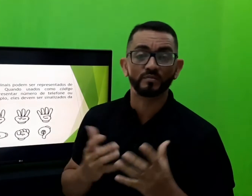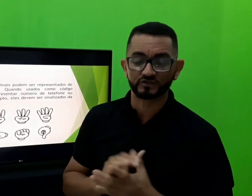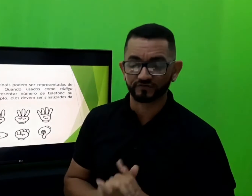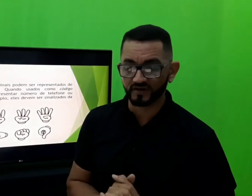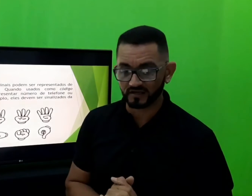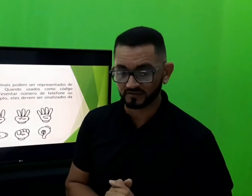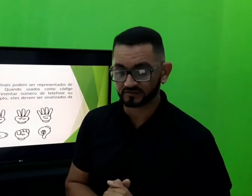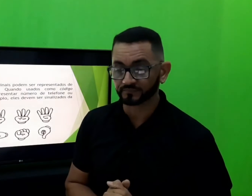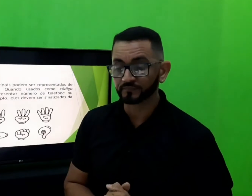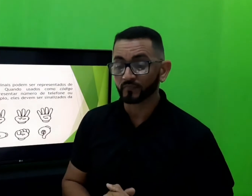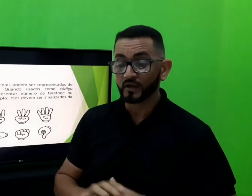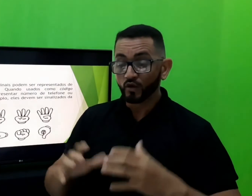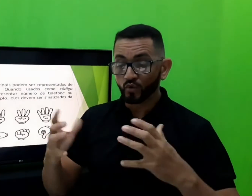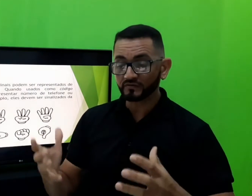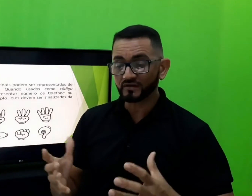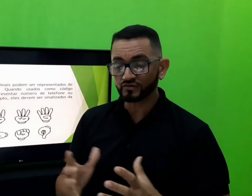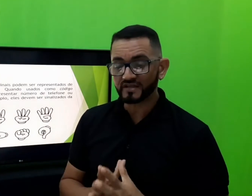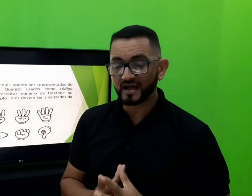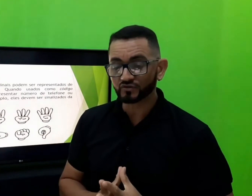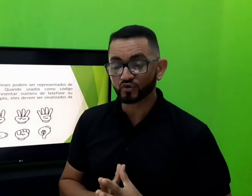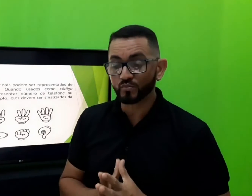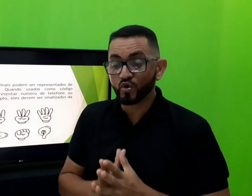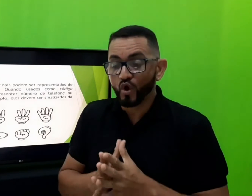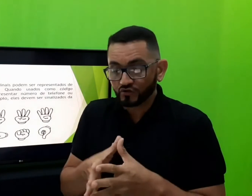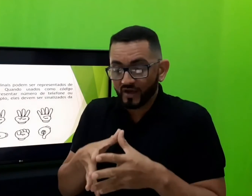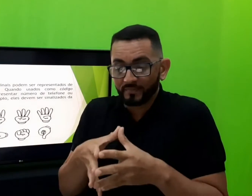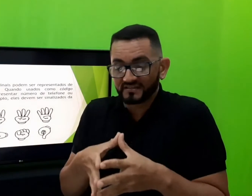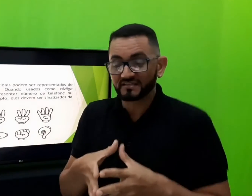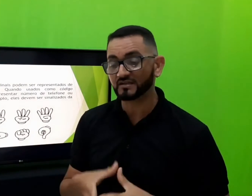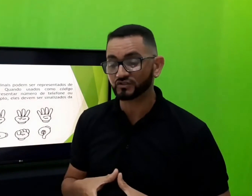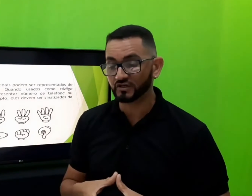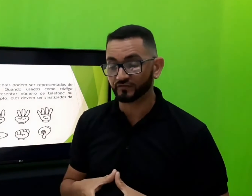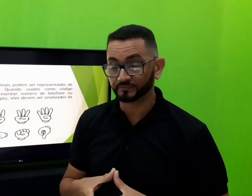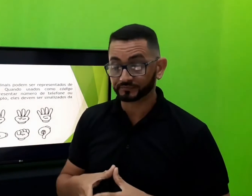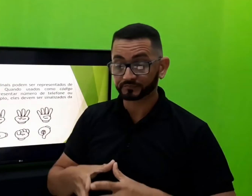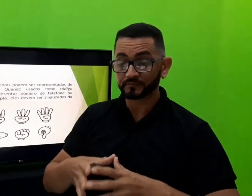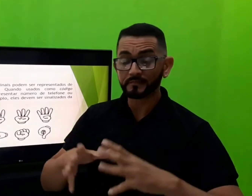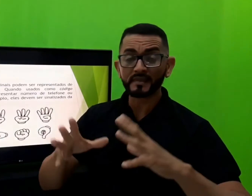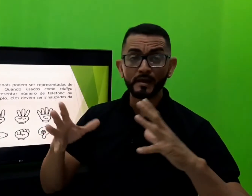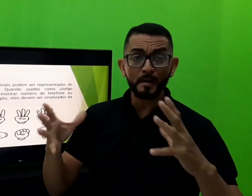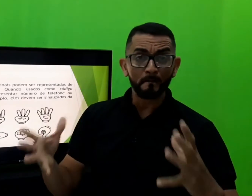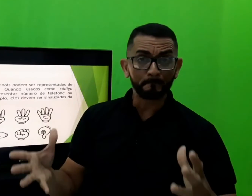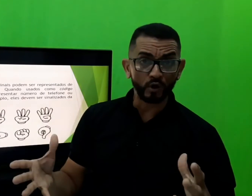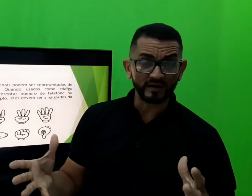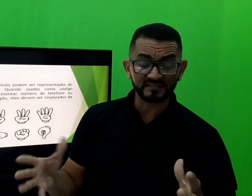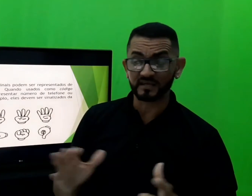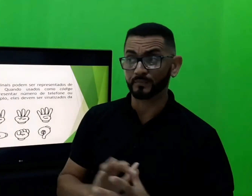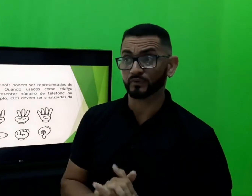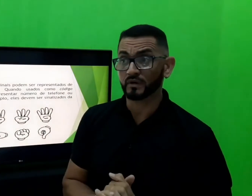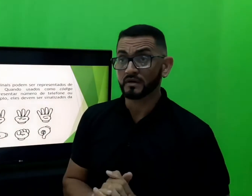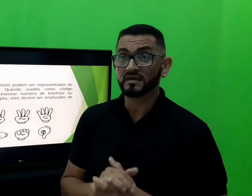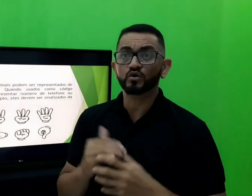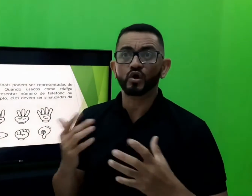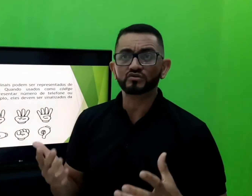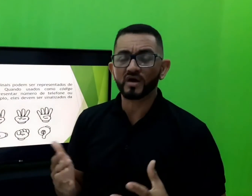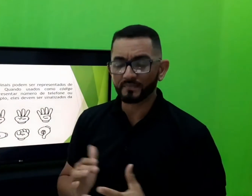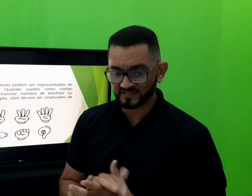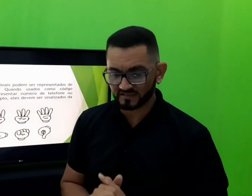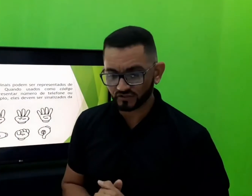formas diferentes. Quando eles usados como um código representativo. Por exemplo, que código